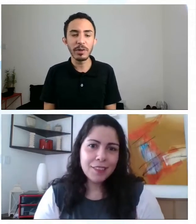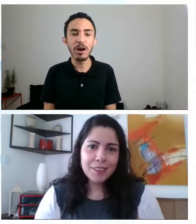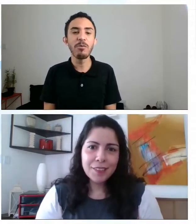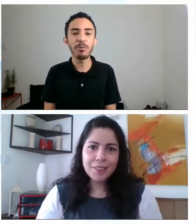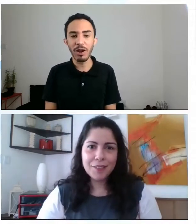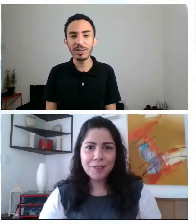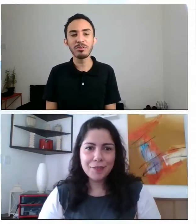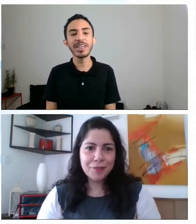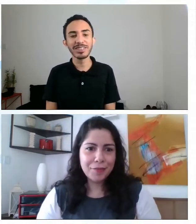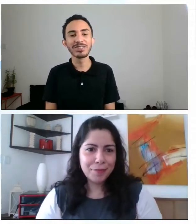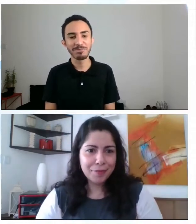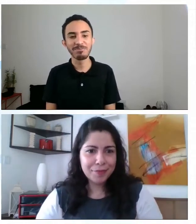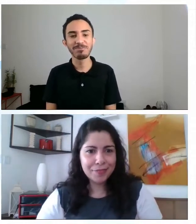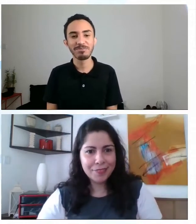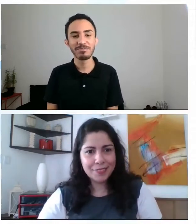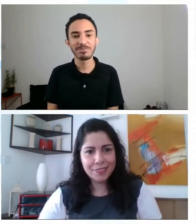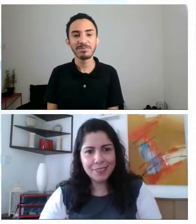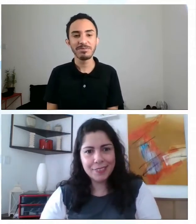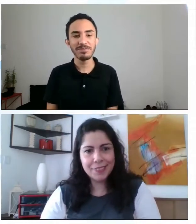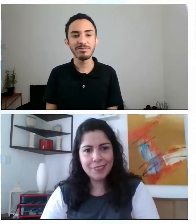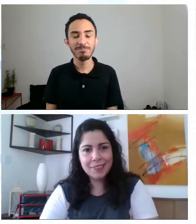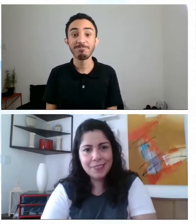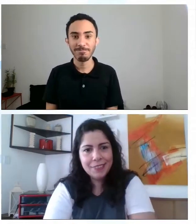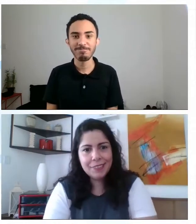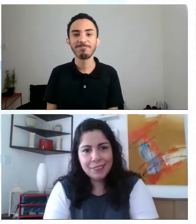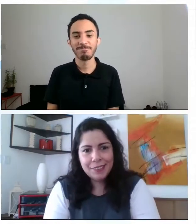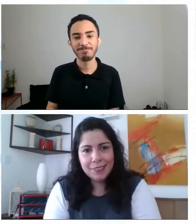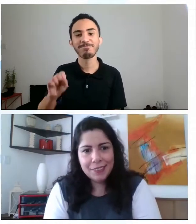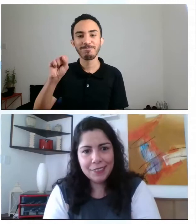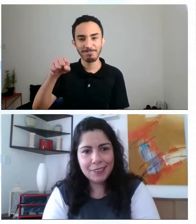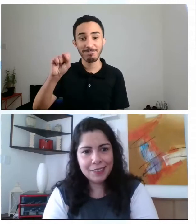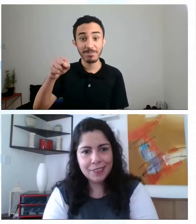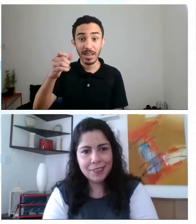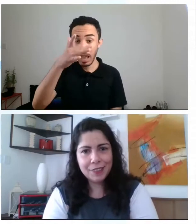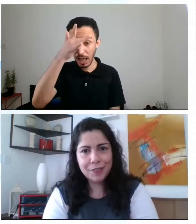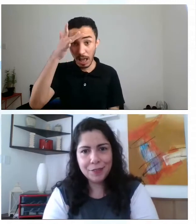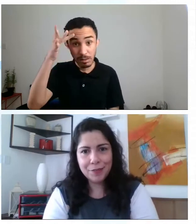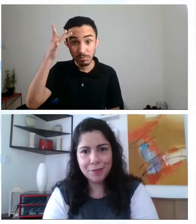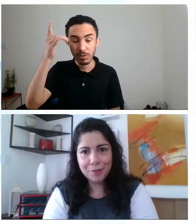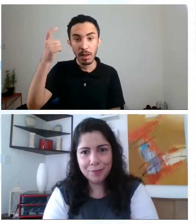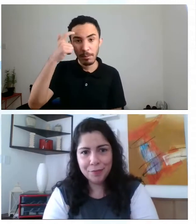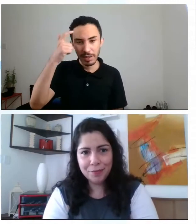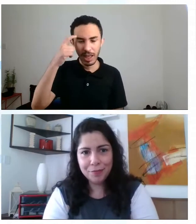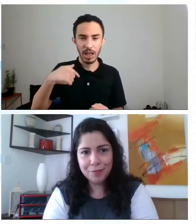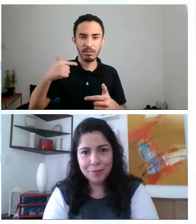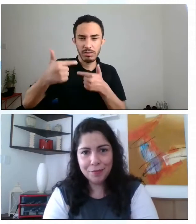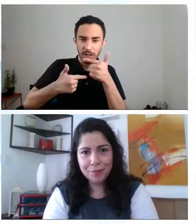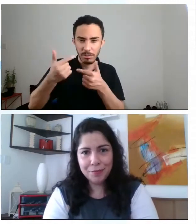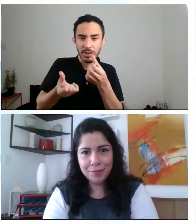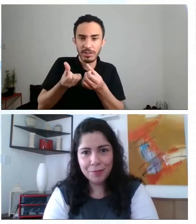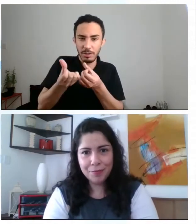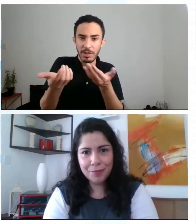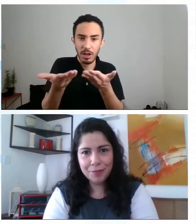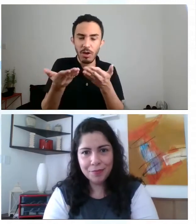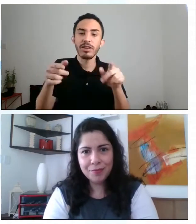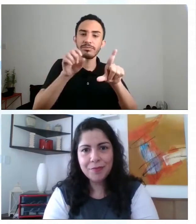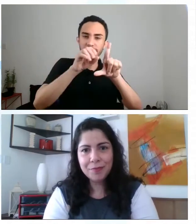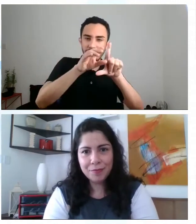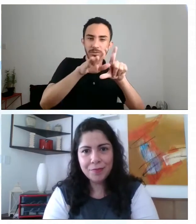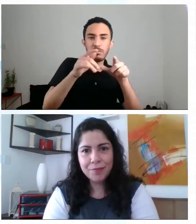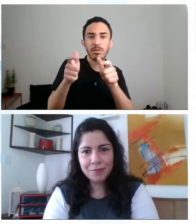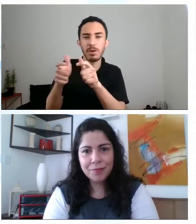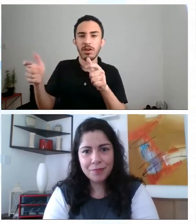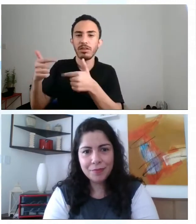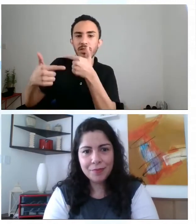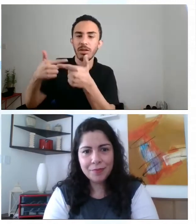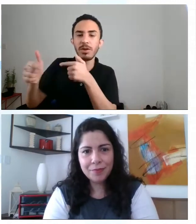inclusive, explicar um pouco melhor sobre isso. Sim, a demanda, né? Eu trabalhei esse semestre com licenciatura também, mas, em geral, eu trabalho com